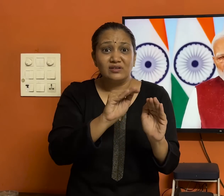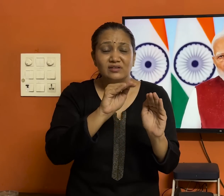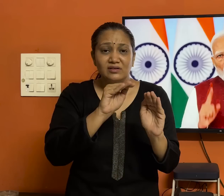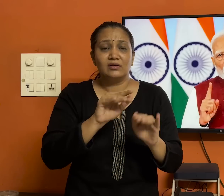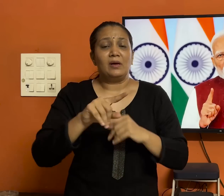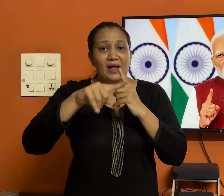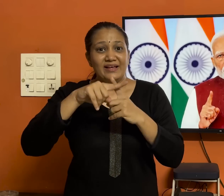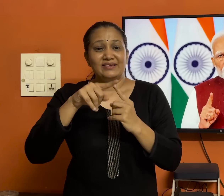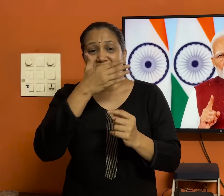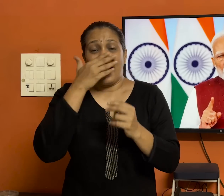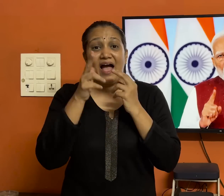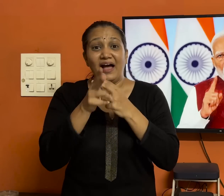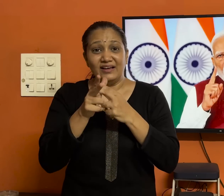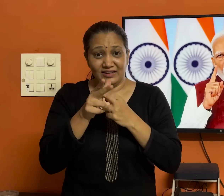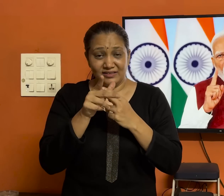और